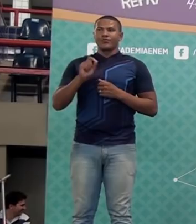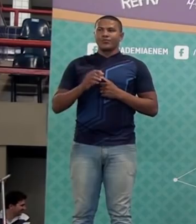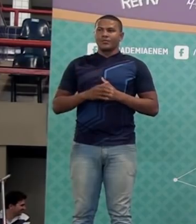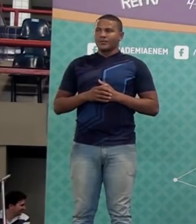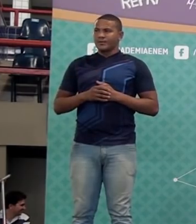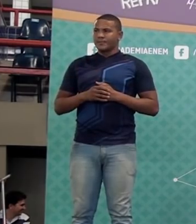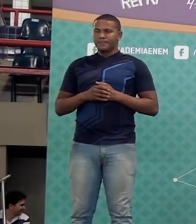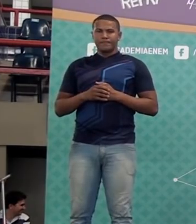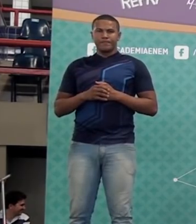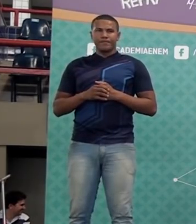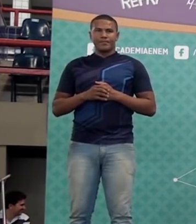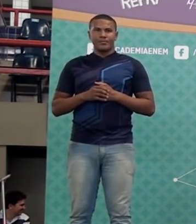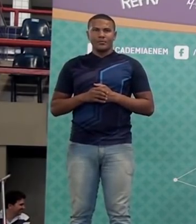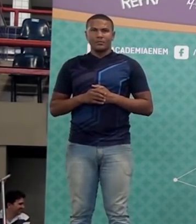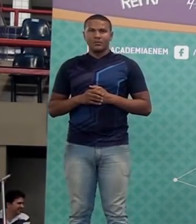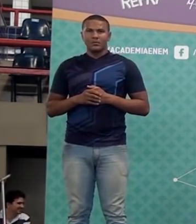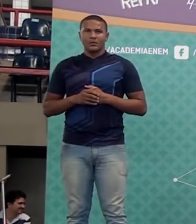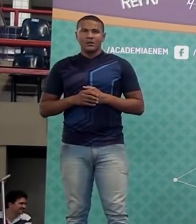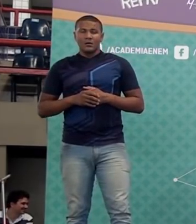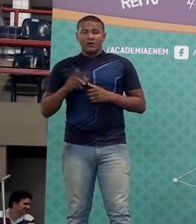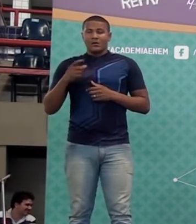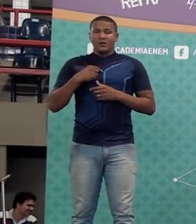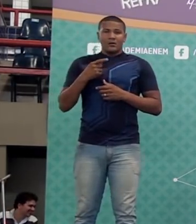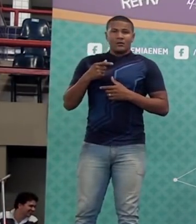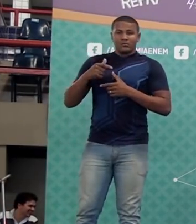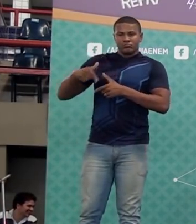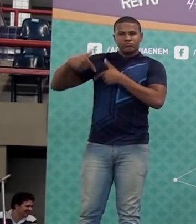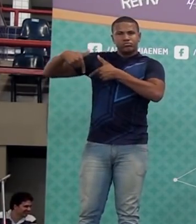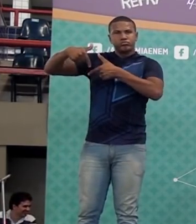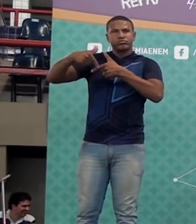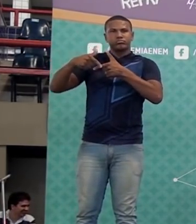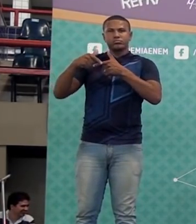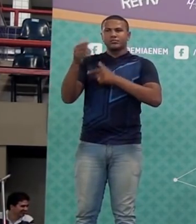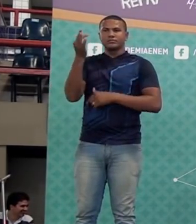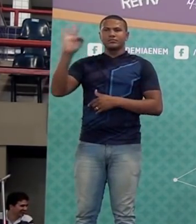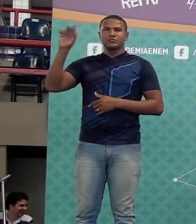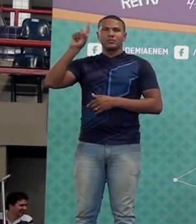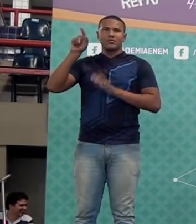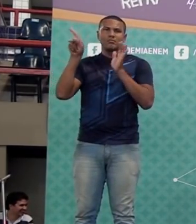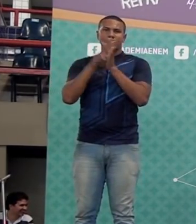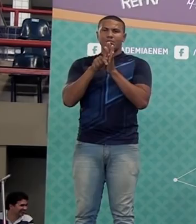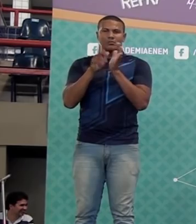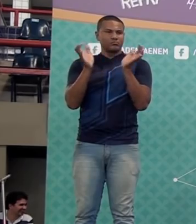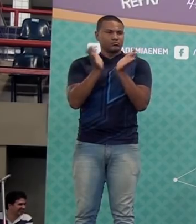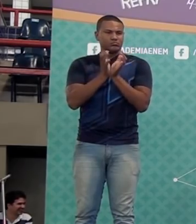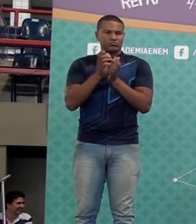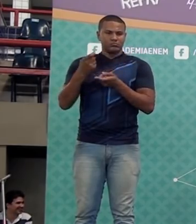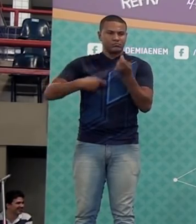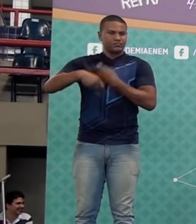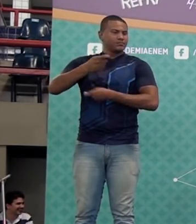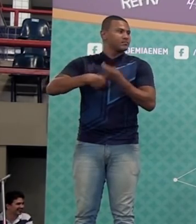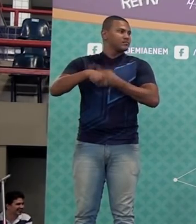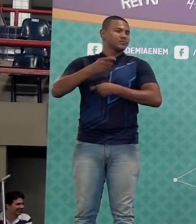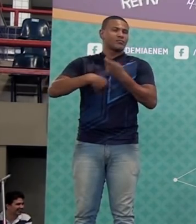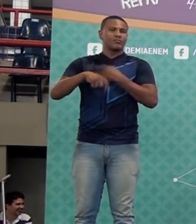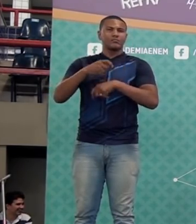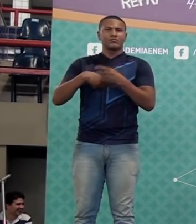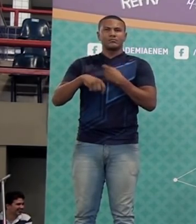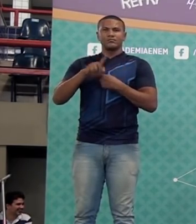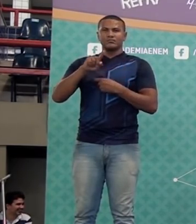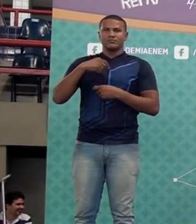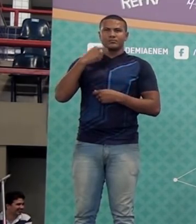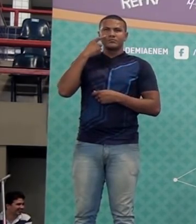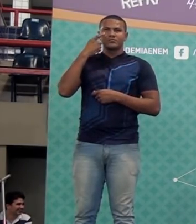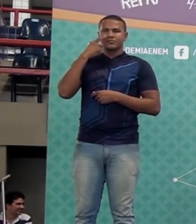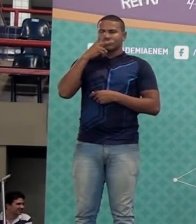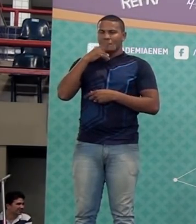lá. A Revolução Francesa foi exclusivamente burguesa, homogênea, inexorável, destruiu os alicerces